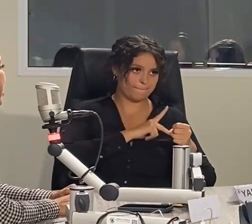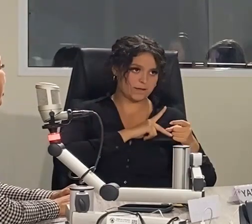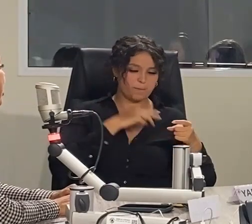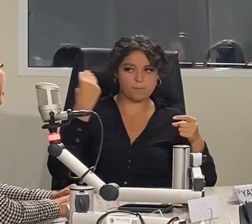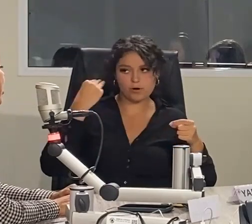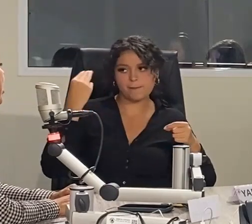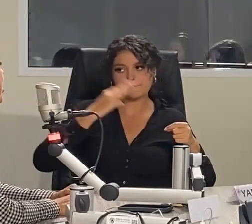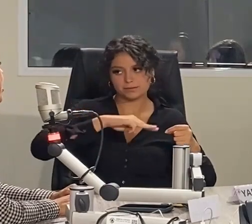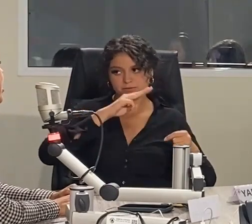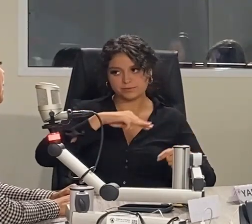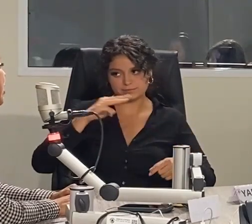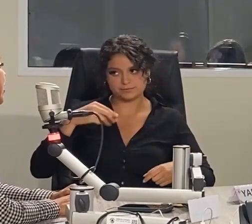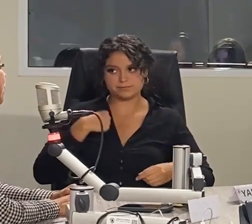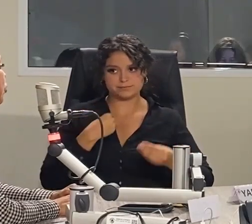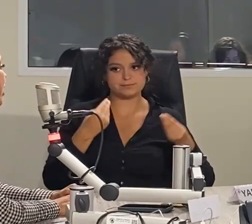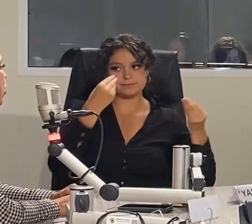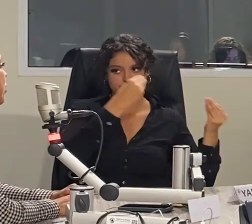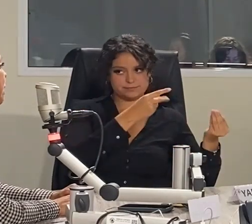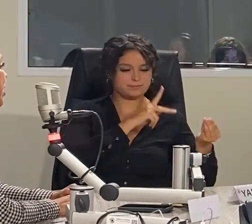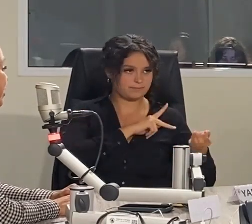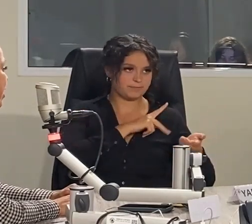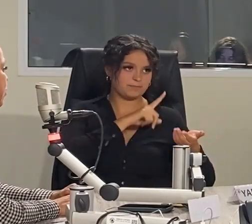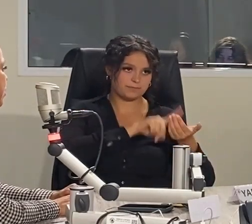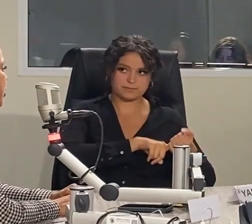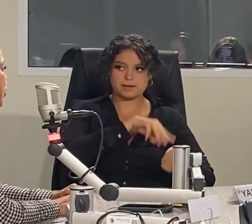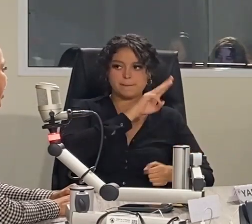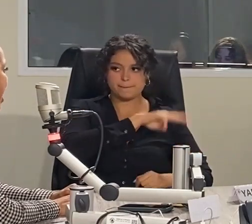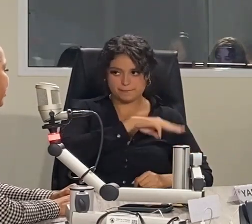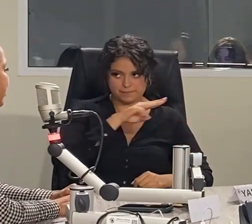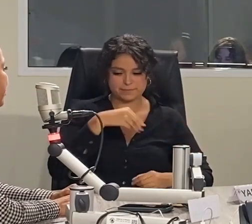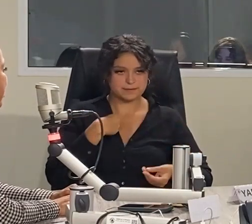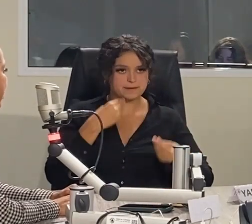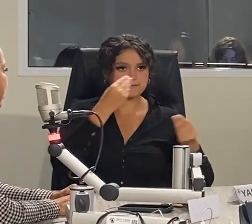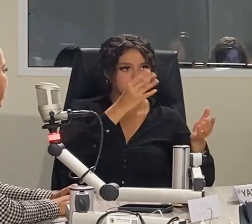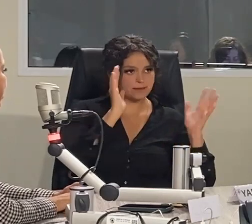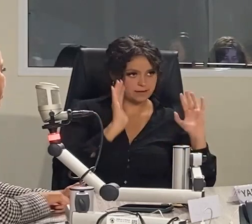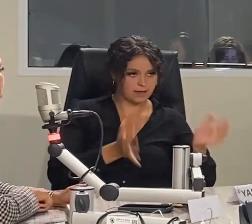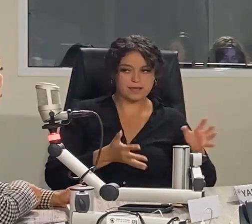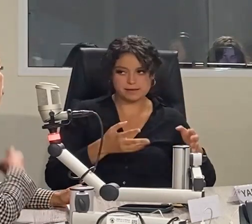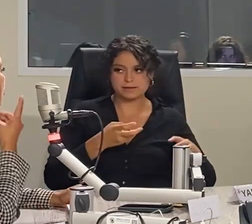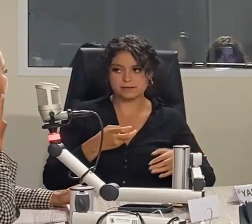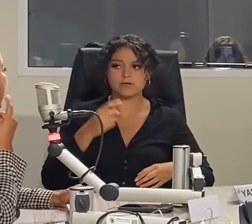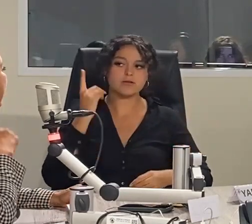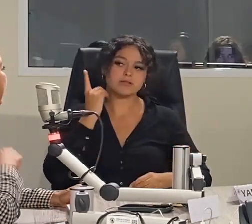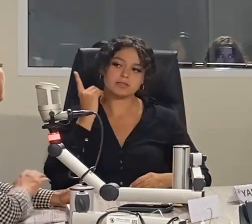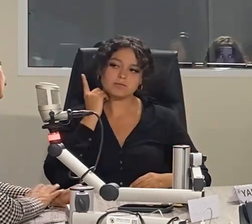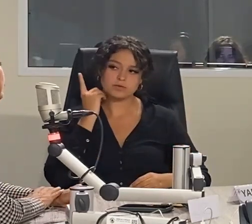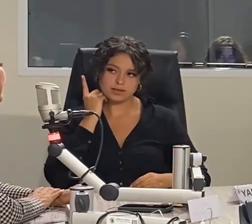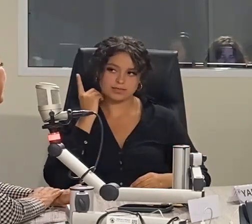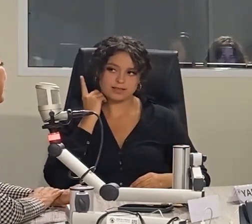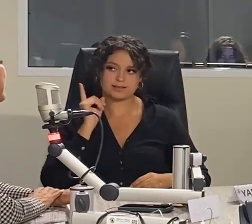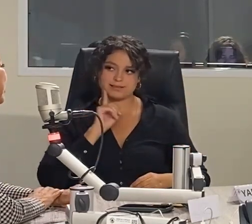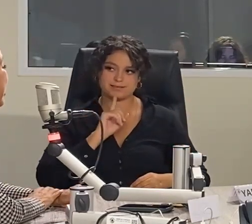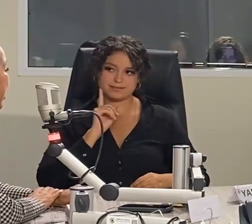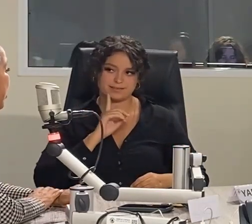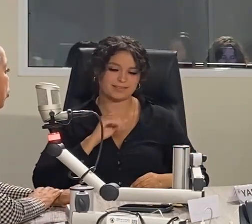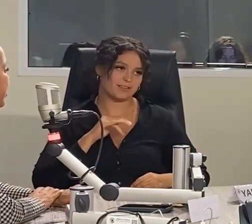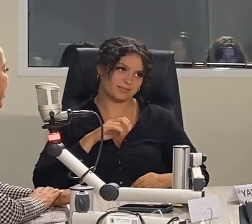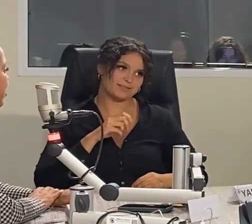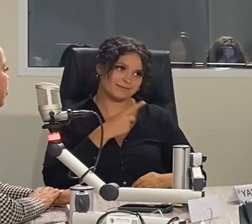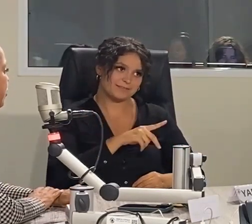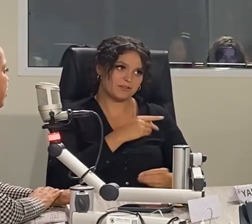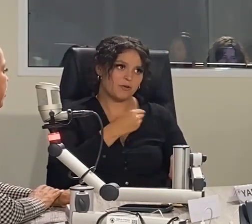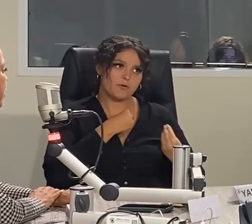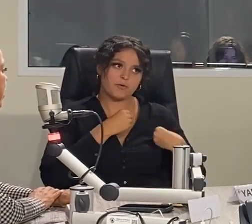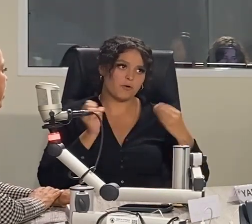a la Cámara de Diputados de mi estado de Michoacán, con la diputada Daniela de los